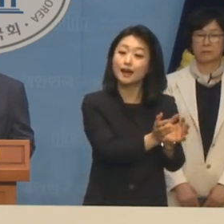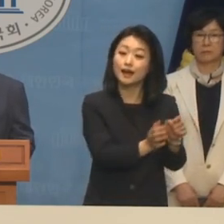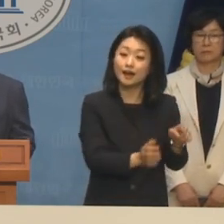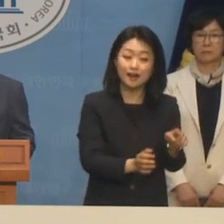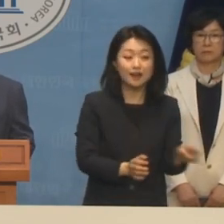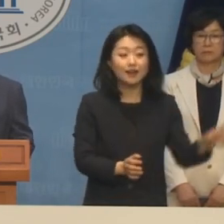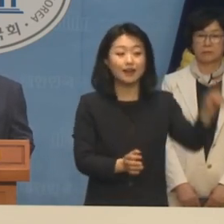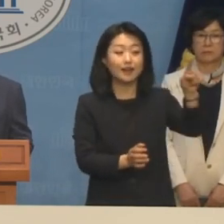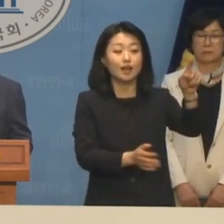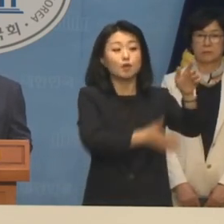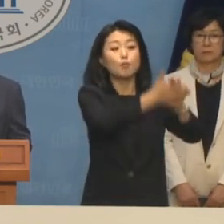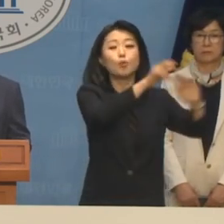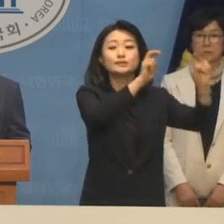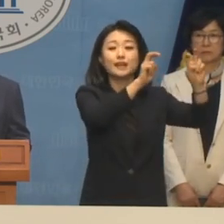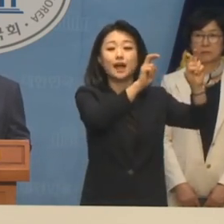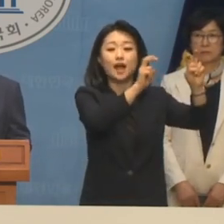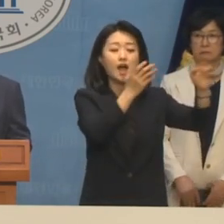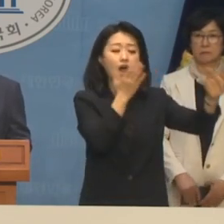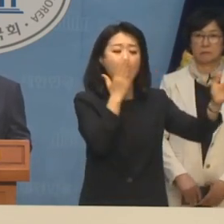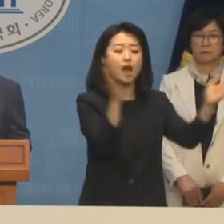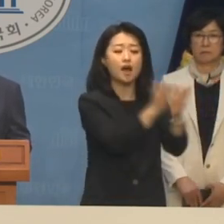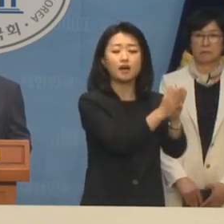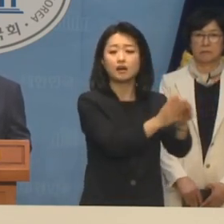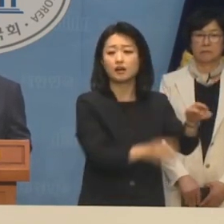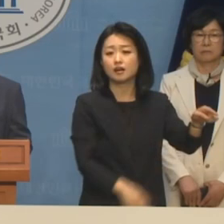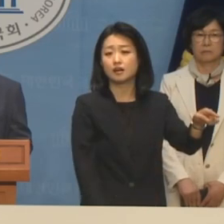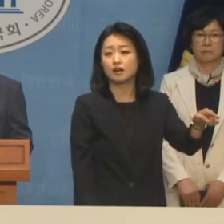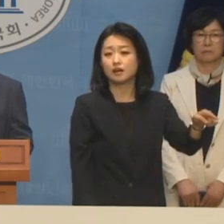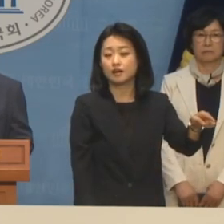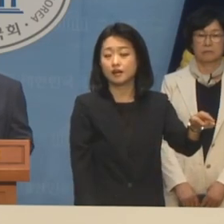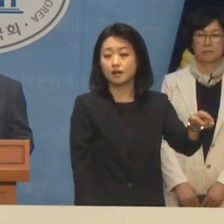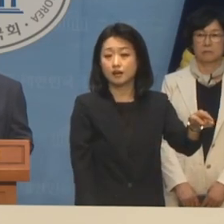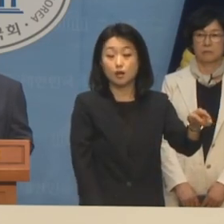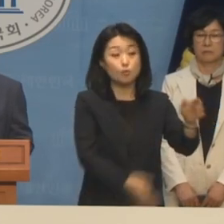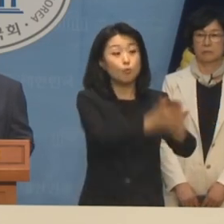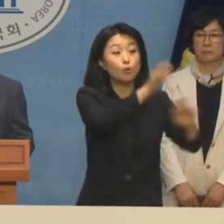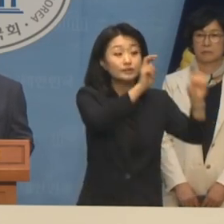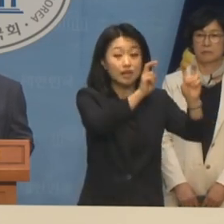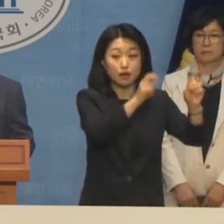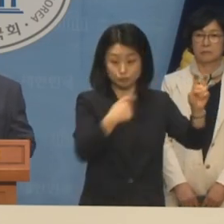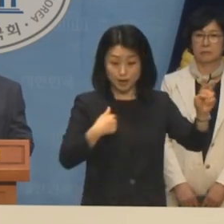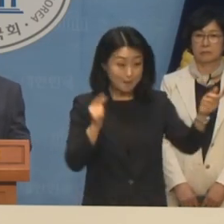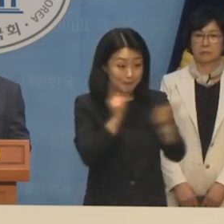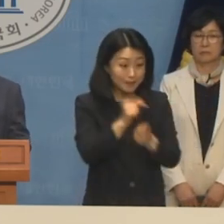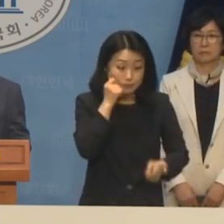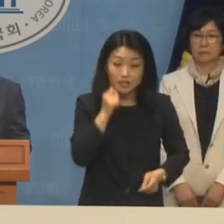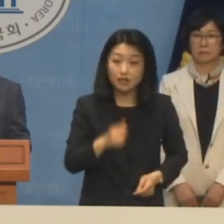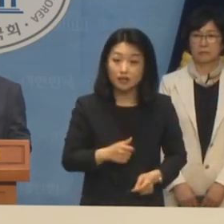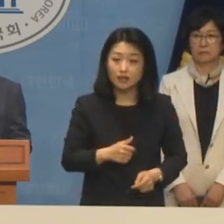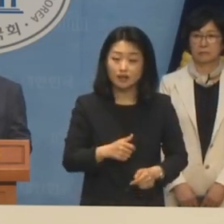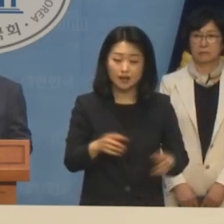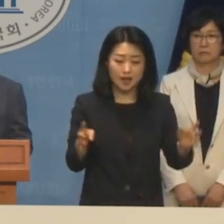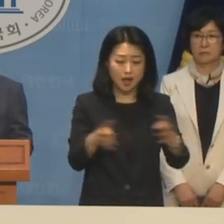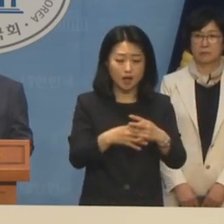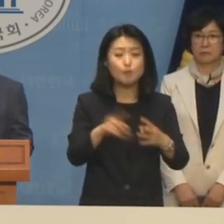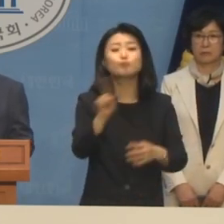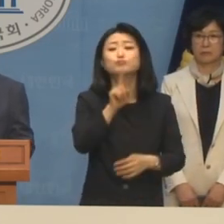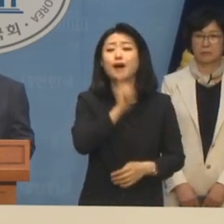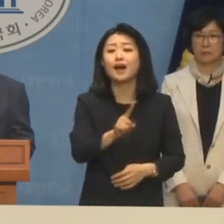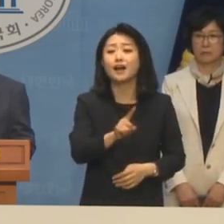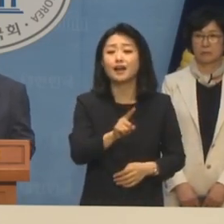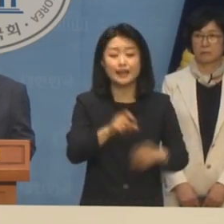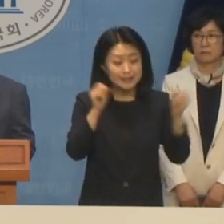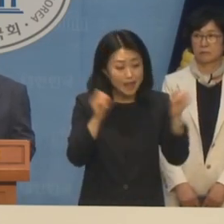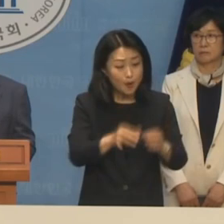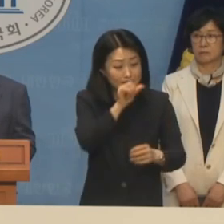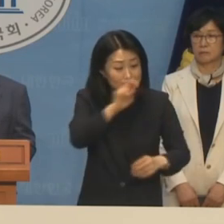있는 본사들이 합의를 해줘야 되는데 그 본사들과 만날 수 없는데 어떻게 합의를 합니까? 만나서